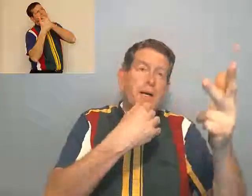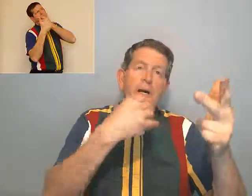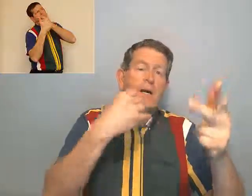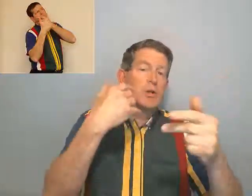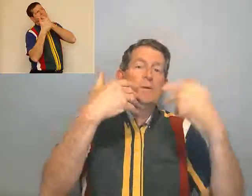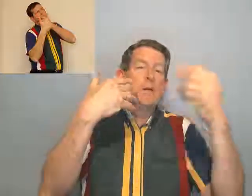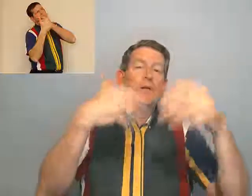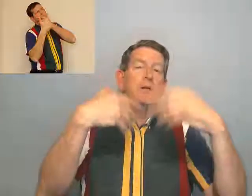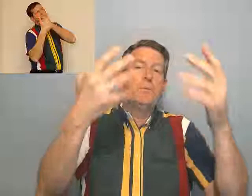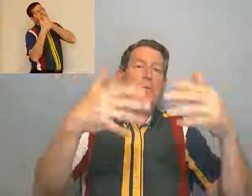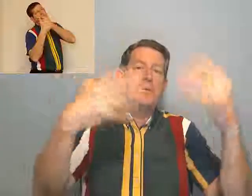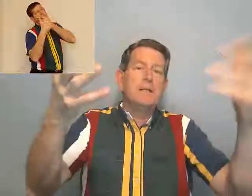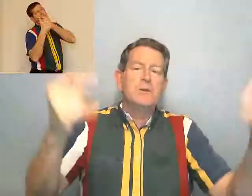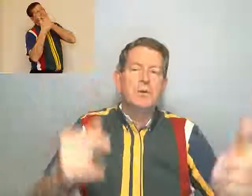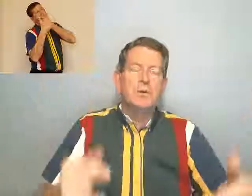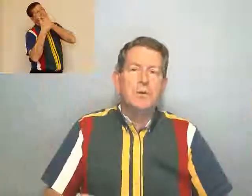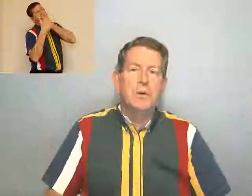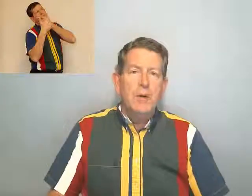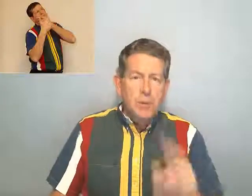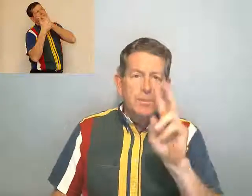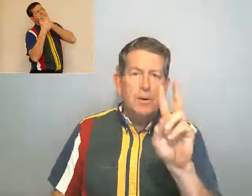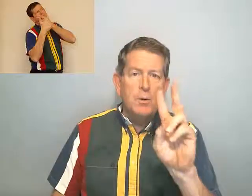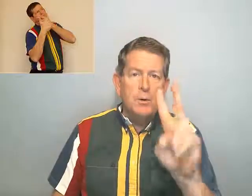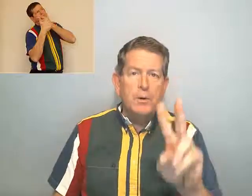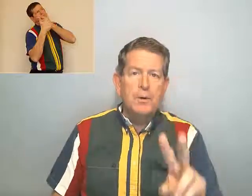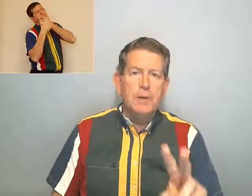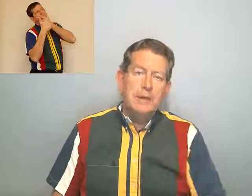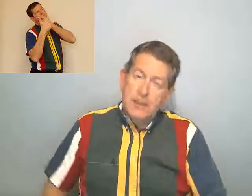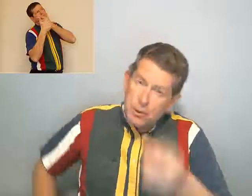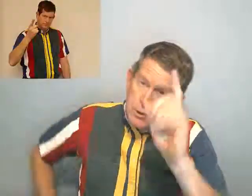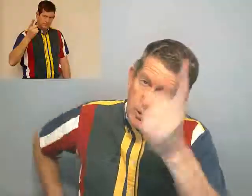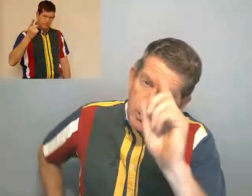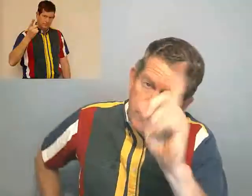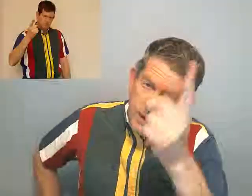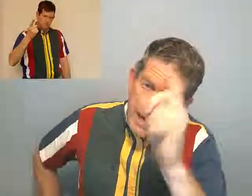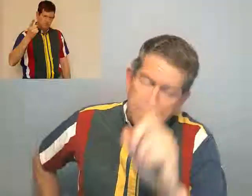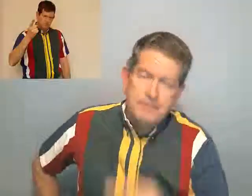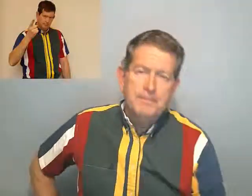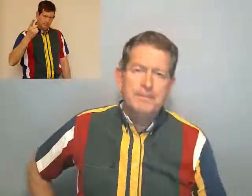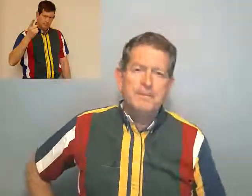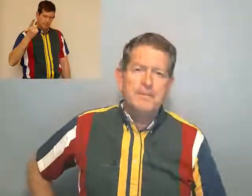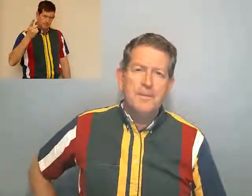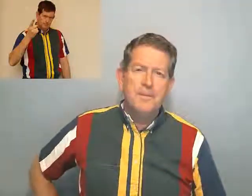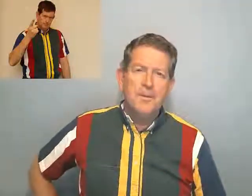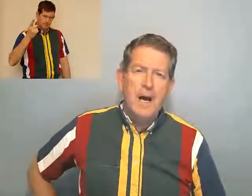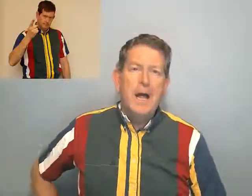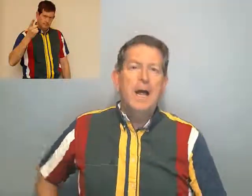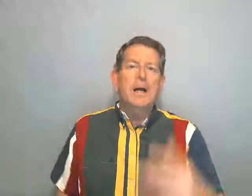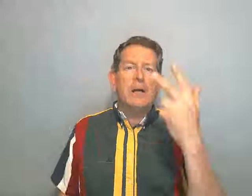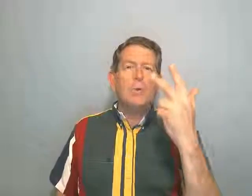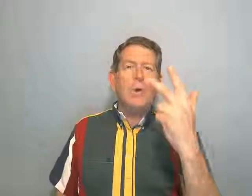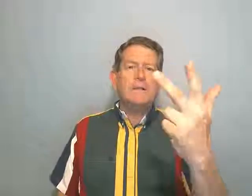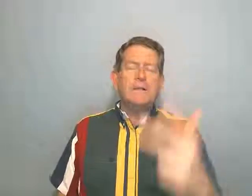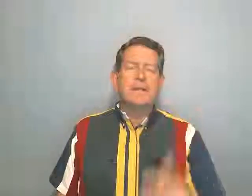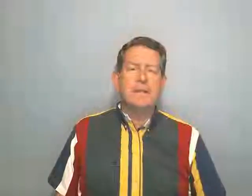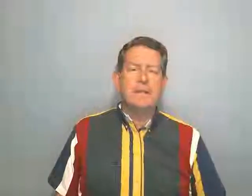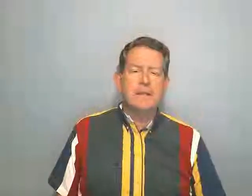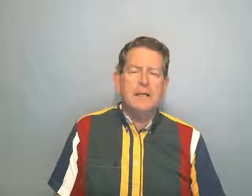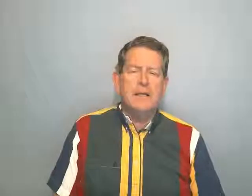je suis en train de proposer des solutions. Numéro 2, tu devrais. Voilà. La troisième de ces